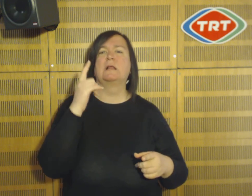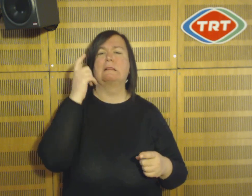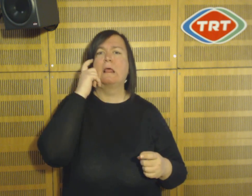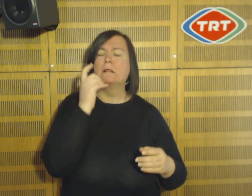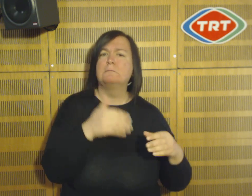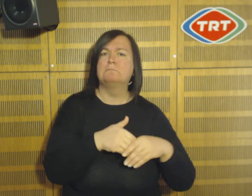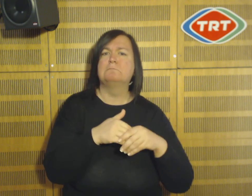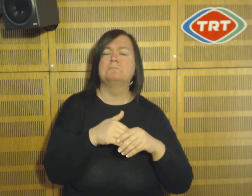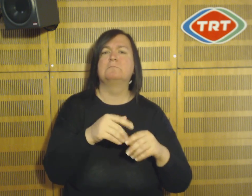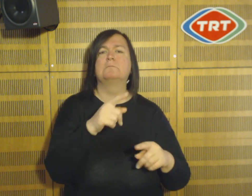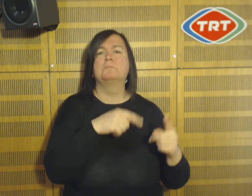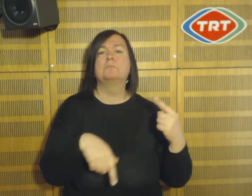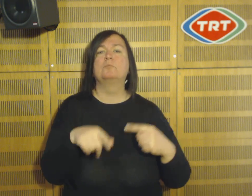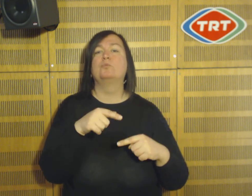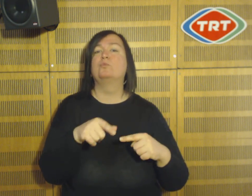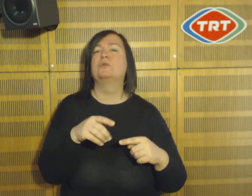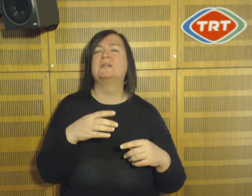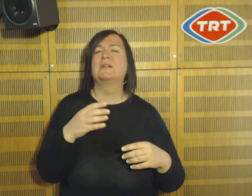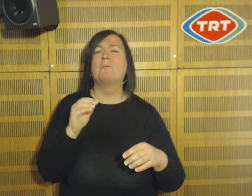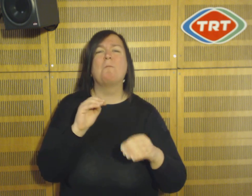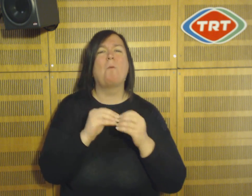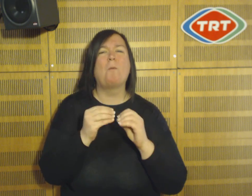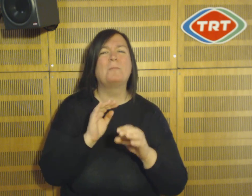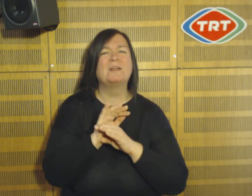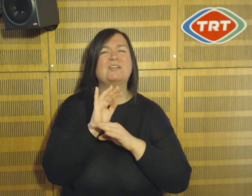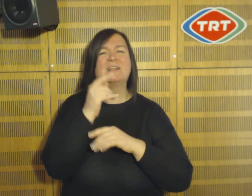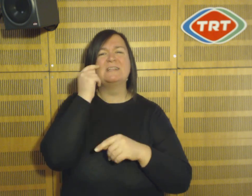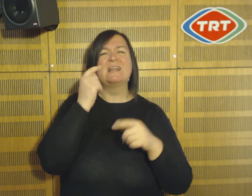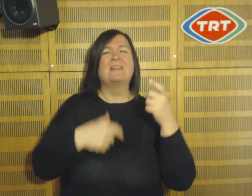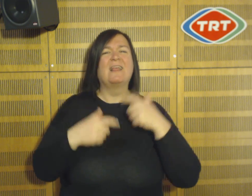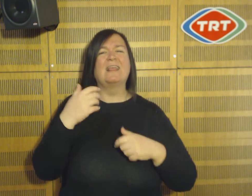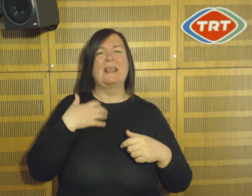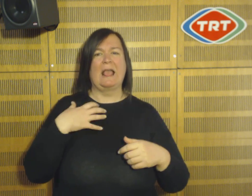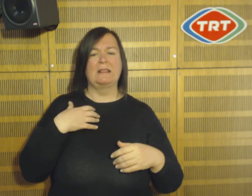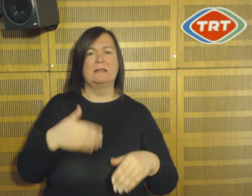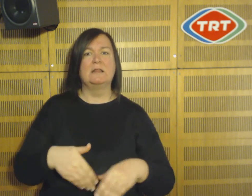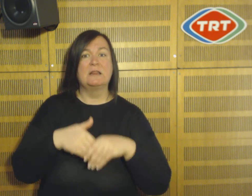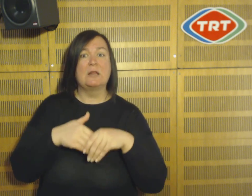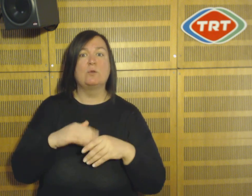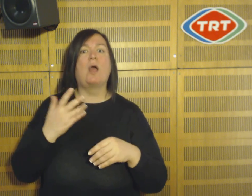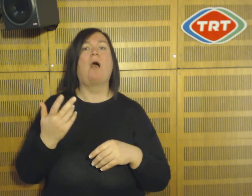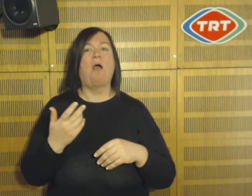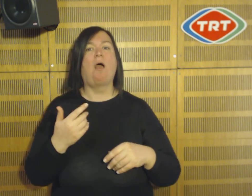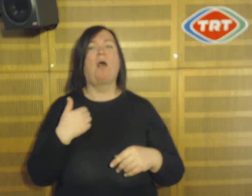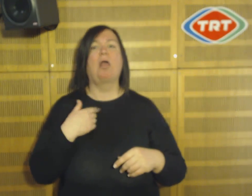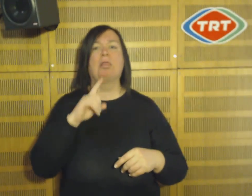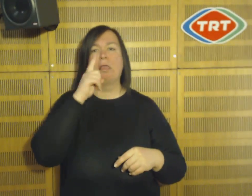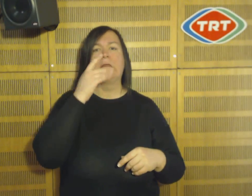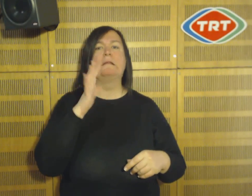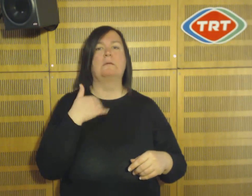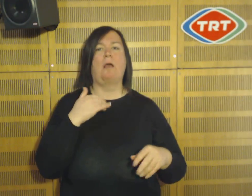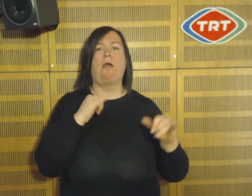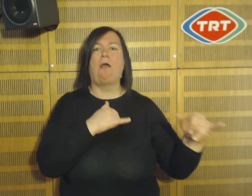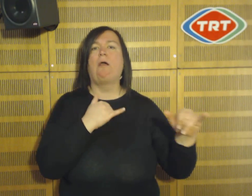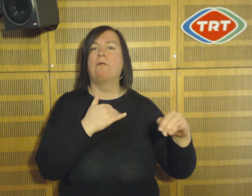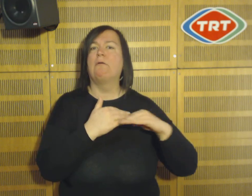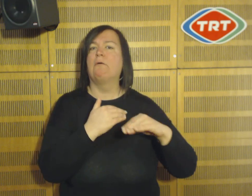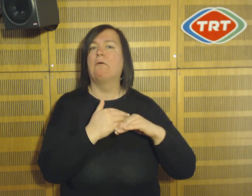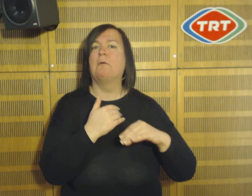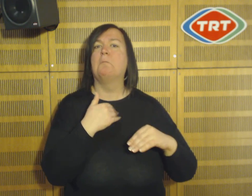Eee bu sendromu yaşayan insanlar kendileri gibi olan insanlarla tanıştıktan sonra Evet ben yalnız değilim bu konuda bu konuda benden başka